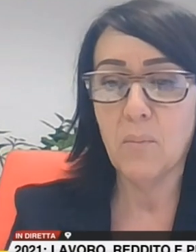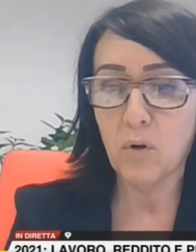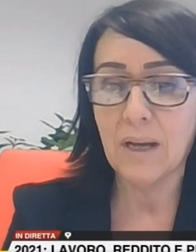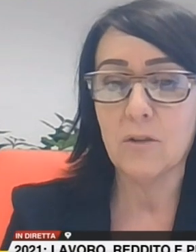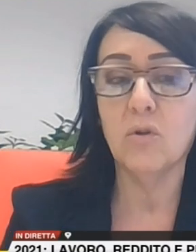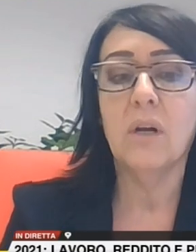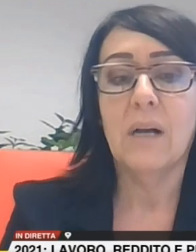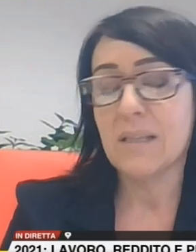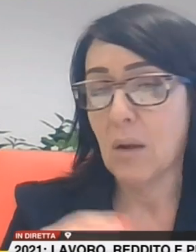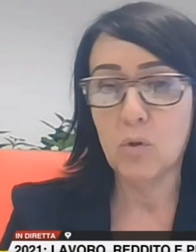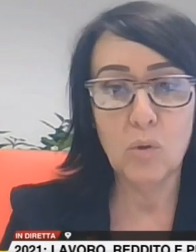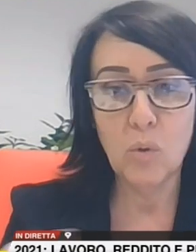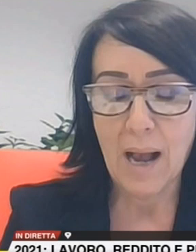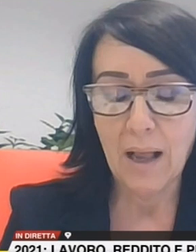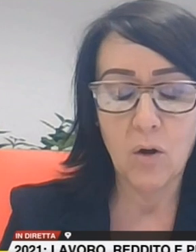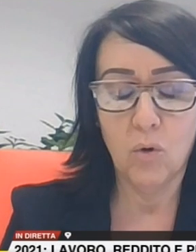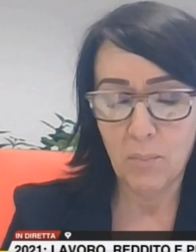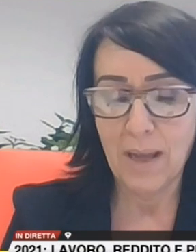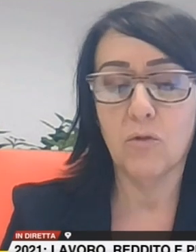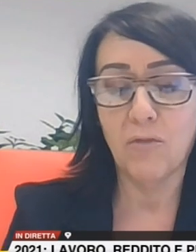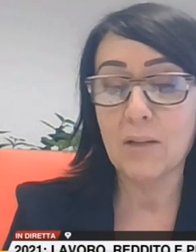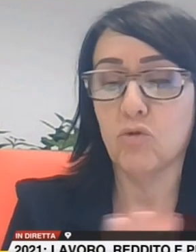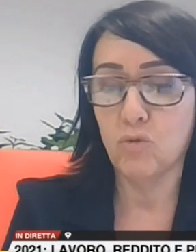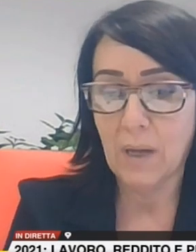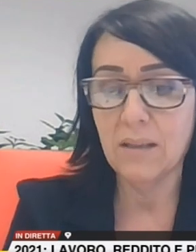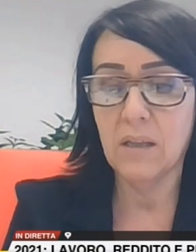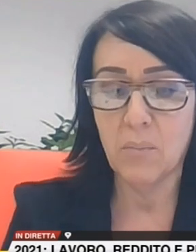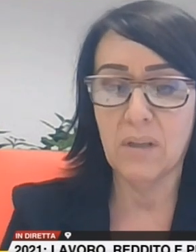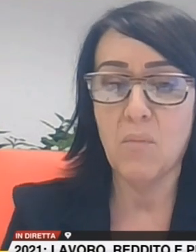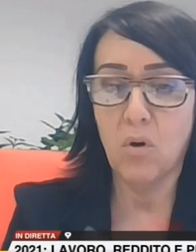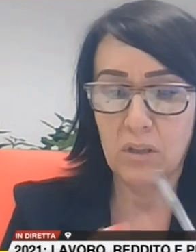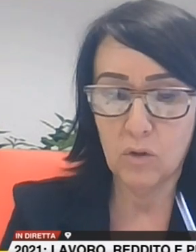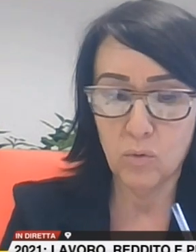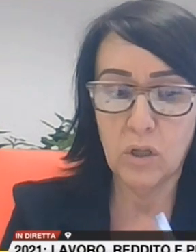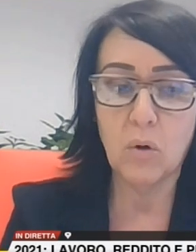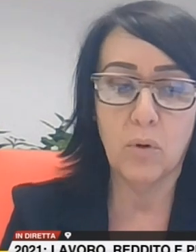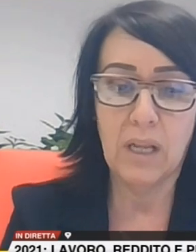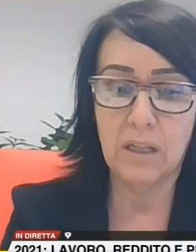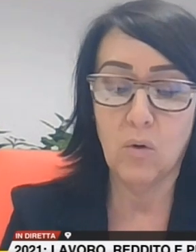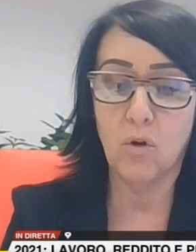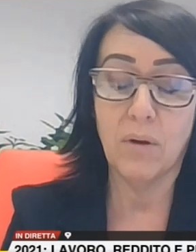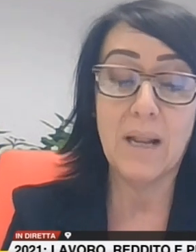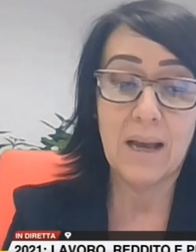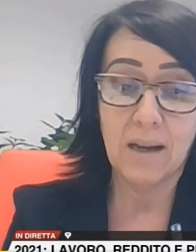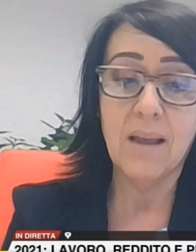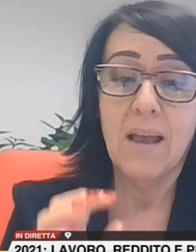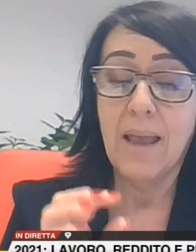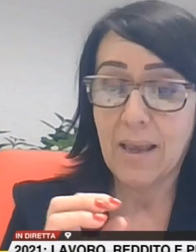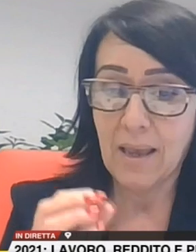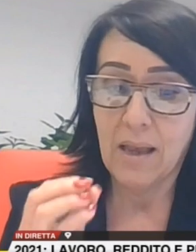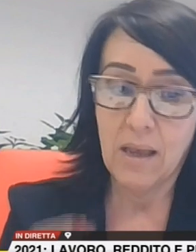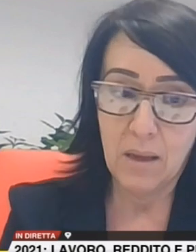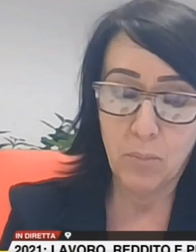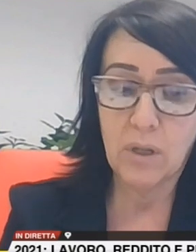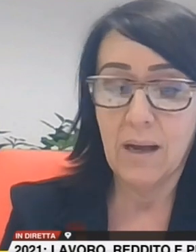viene riportato a seguito di un calcolo, ripeto, fatto sui redditi e patrimoni di tutti i componenti in nucleo familiare e